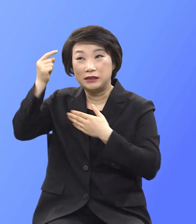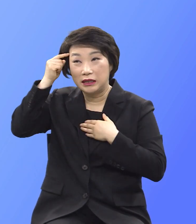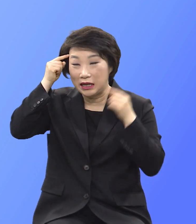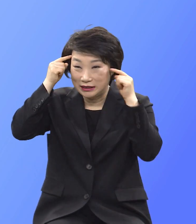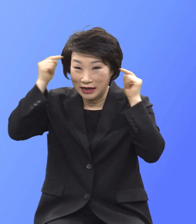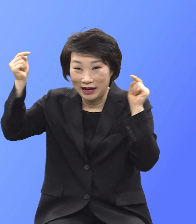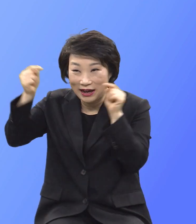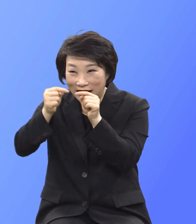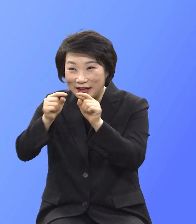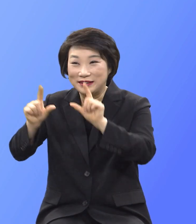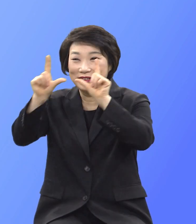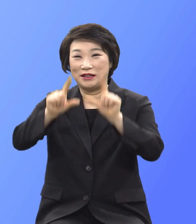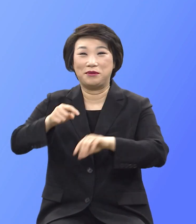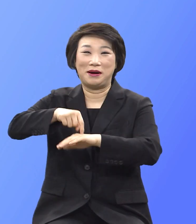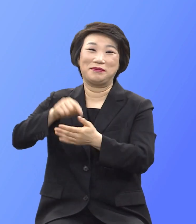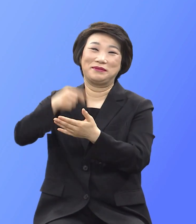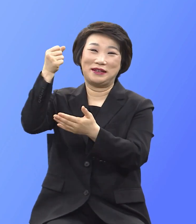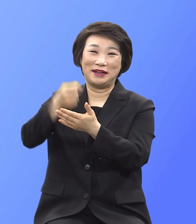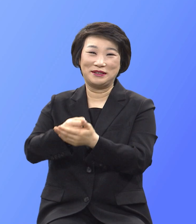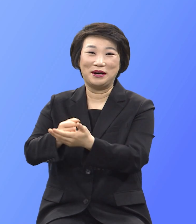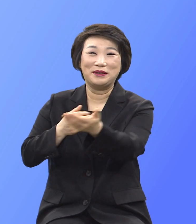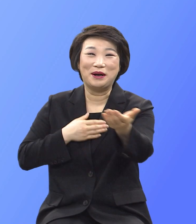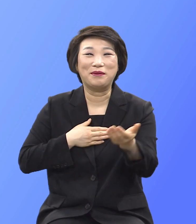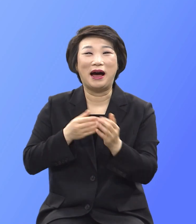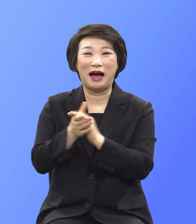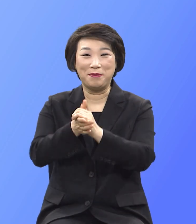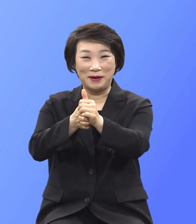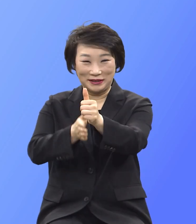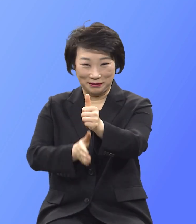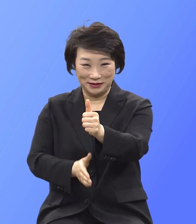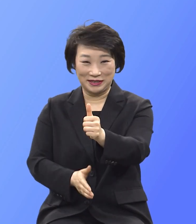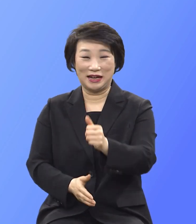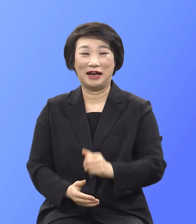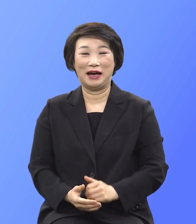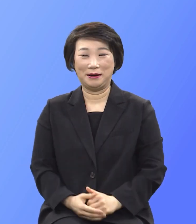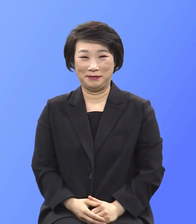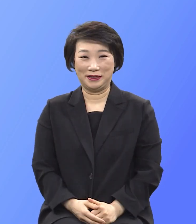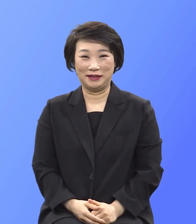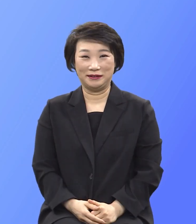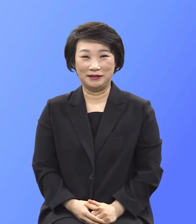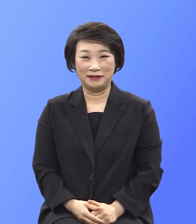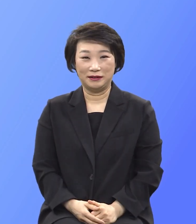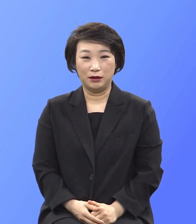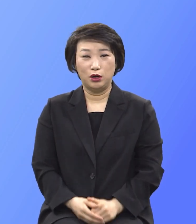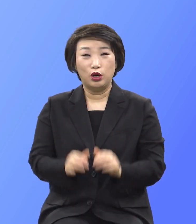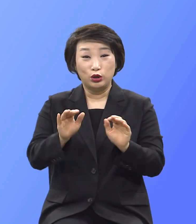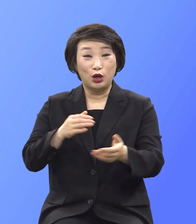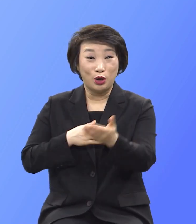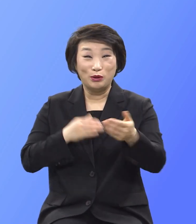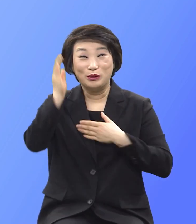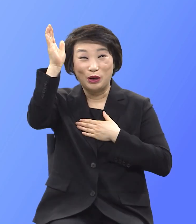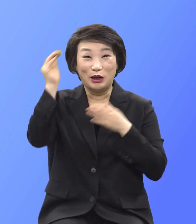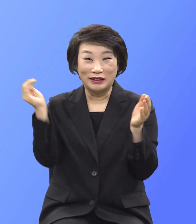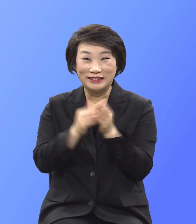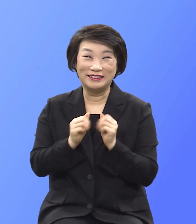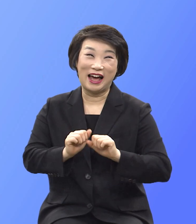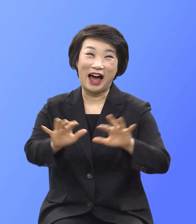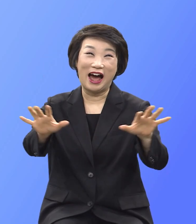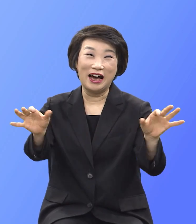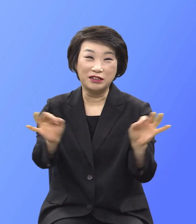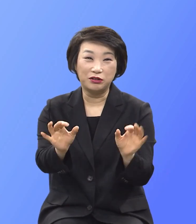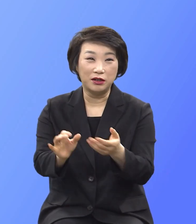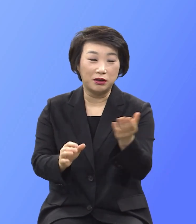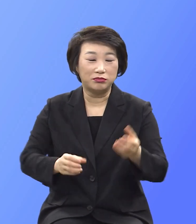하나님의 생각과 같이 살기로 작정하시면 아멘 합시다. 그런데 설교 끝나고 가면서